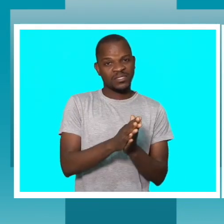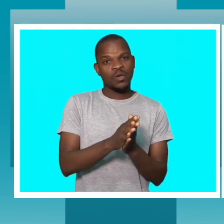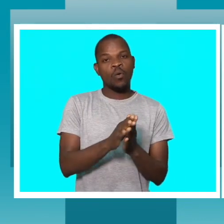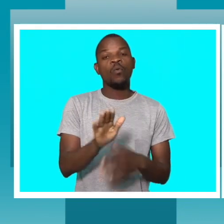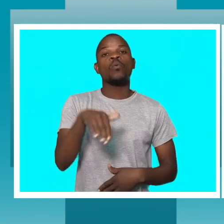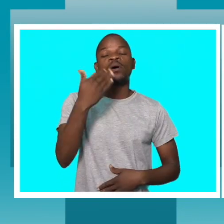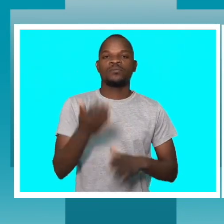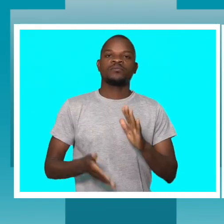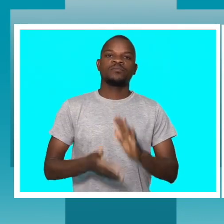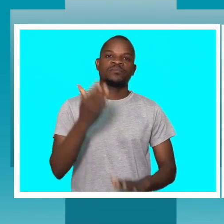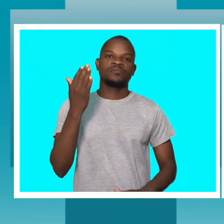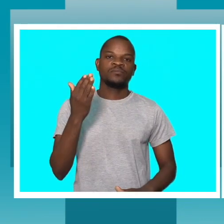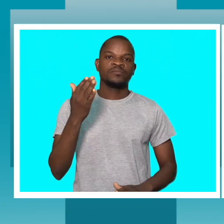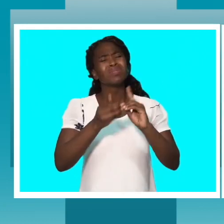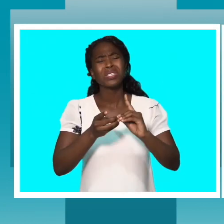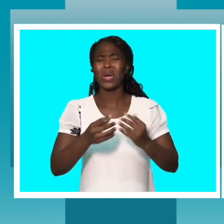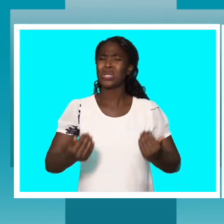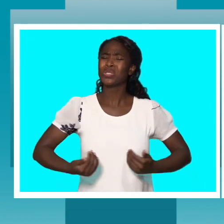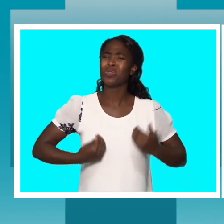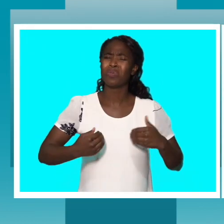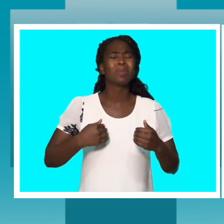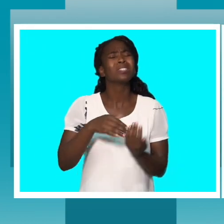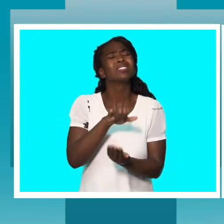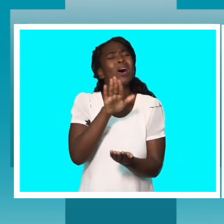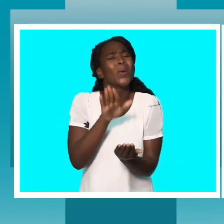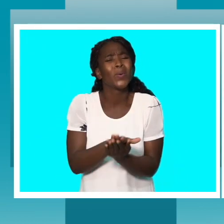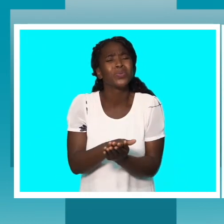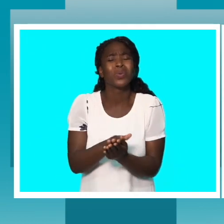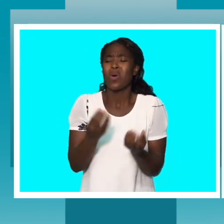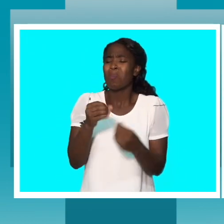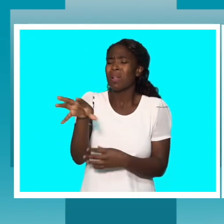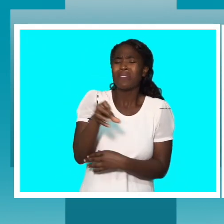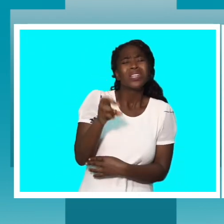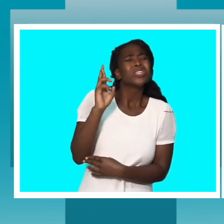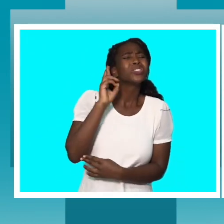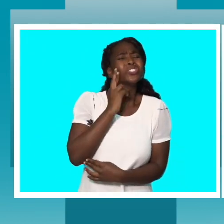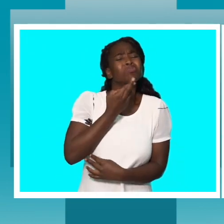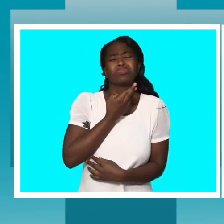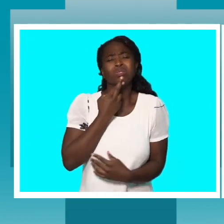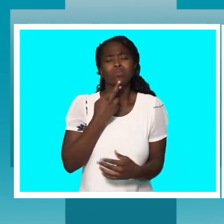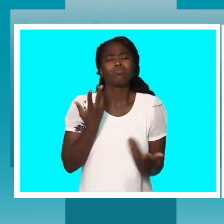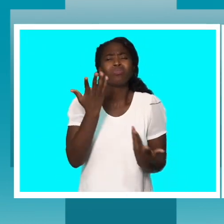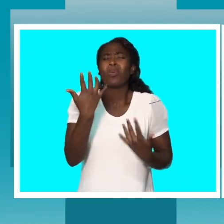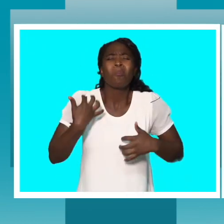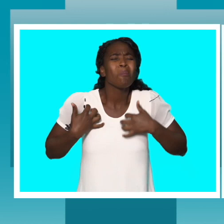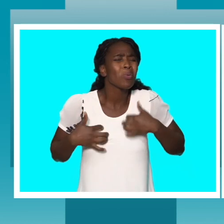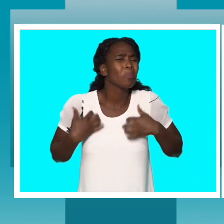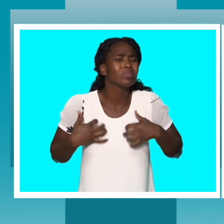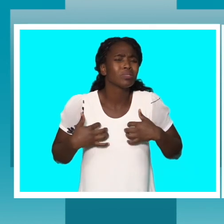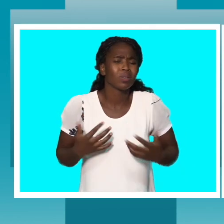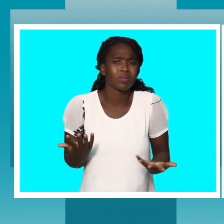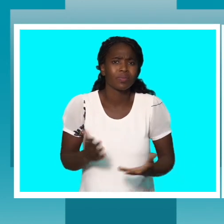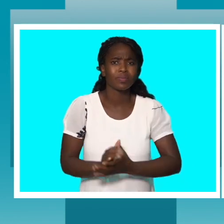saber que estou verdadeiramente preparada para o sexo? Onde os adolescentes e jovens buscam respostas para as suas